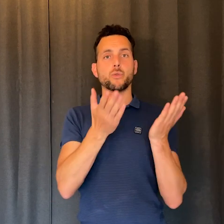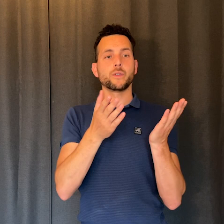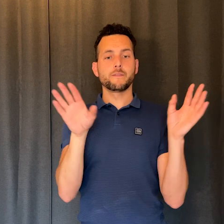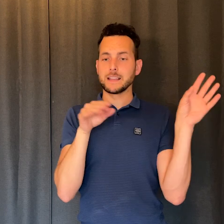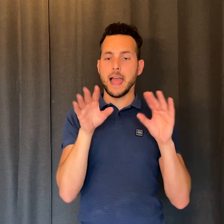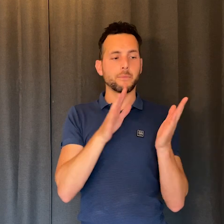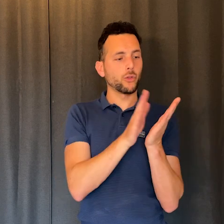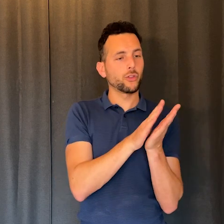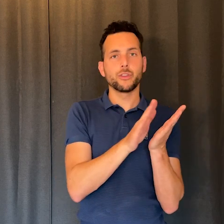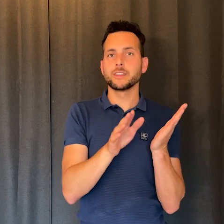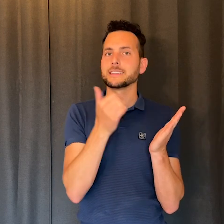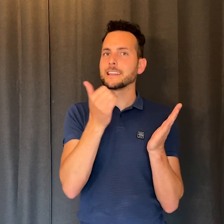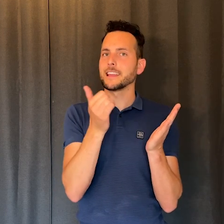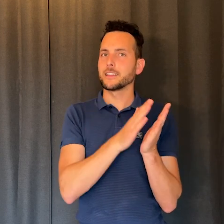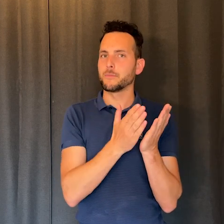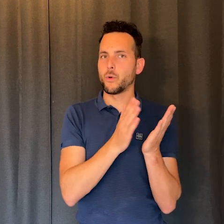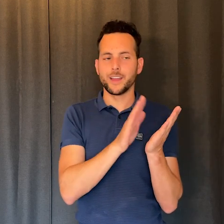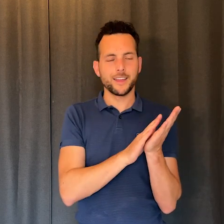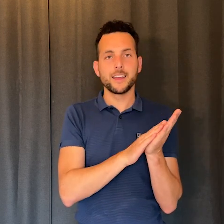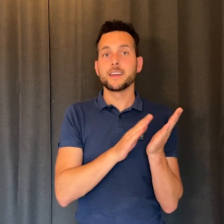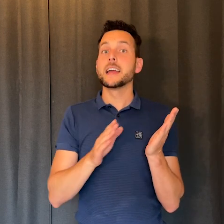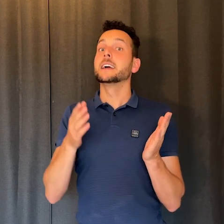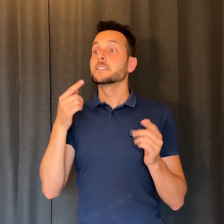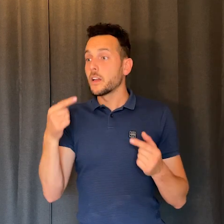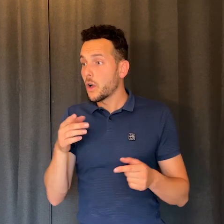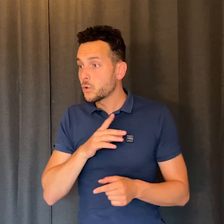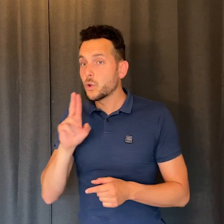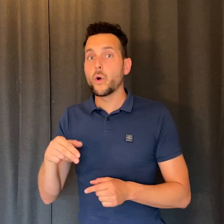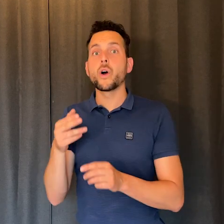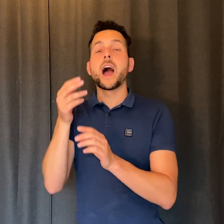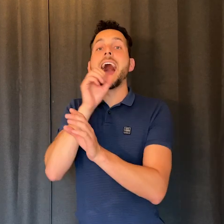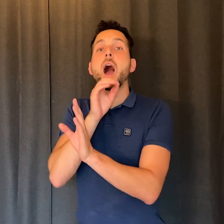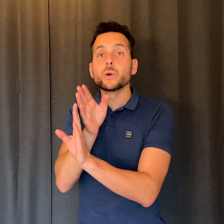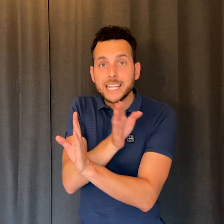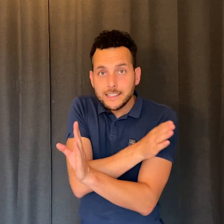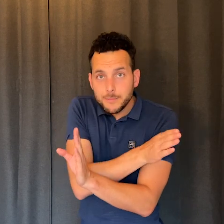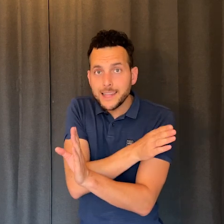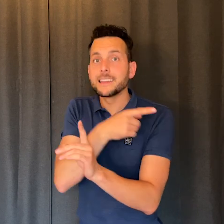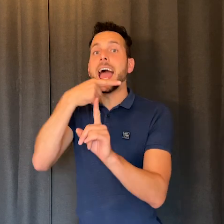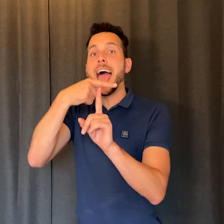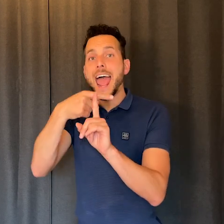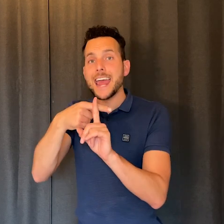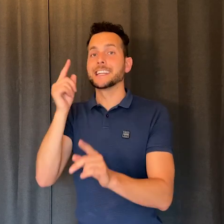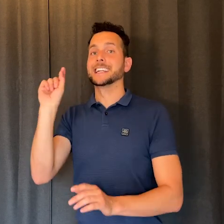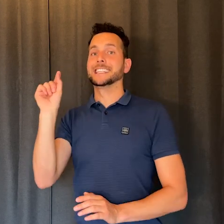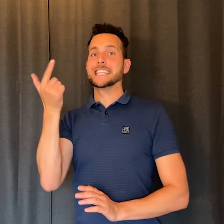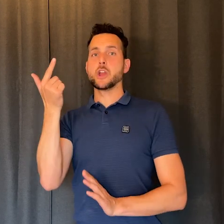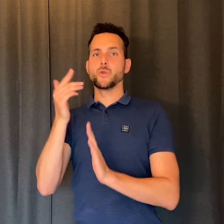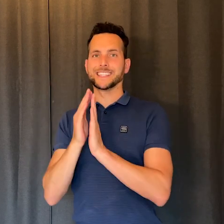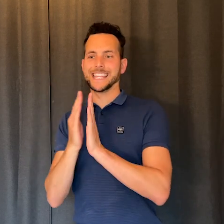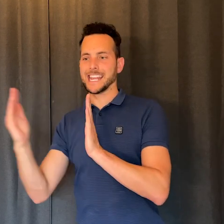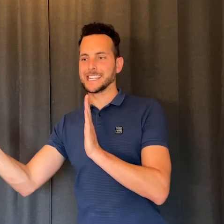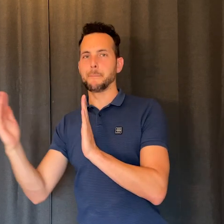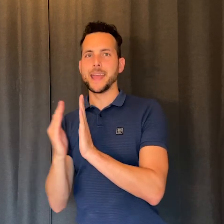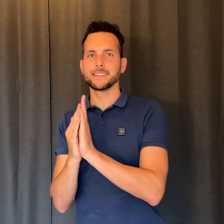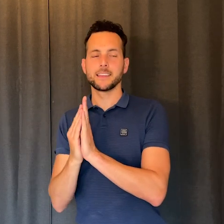eens. En dan heb je ook nog het Oude en het Nieuwe of Testament. Oh. Maar dat lijkt een beetje op mijn Donald